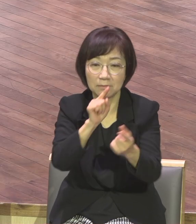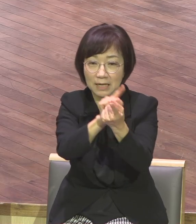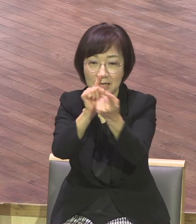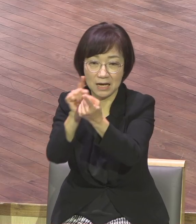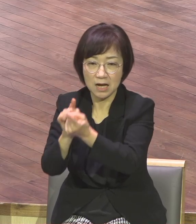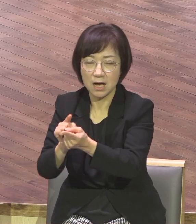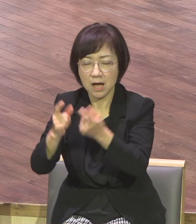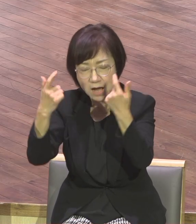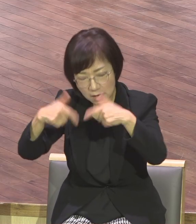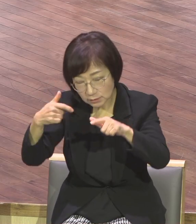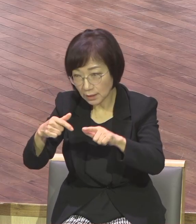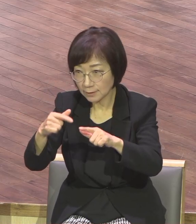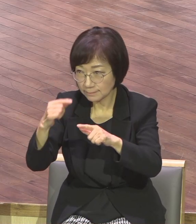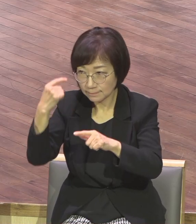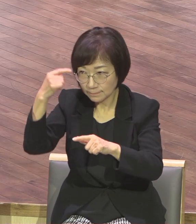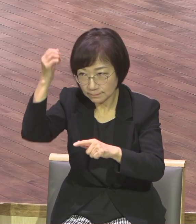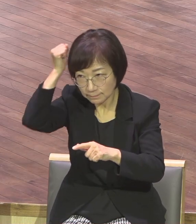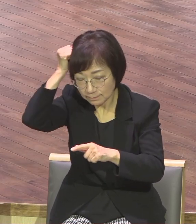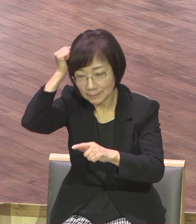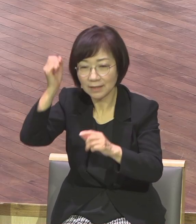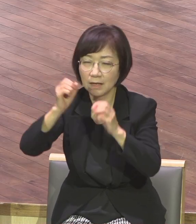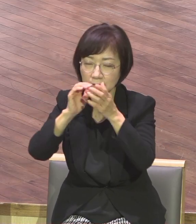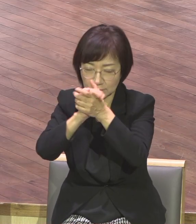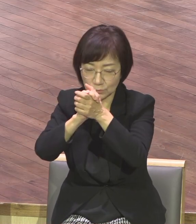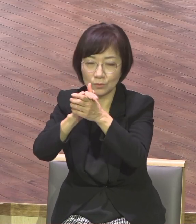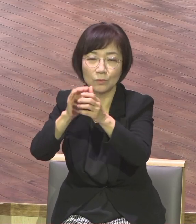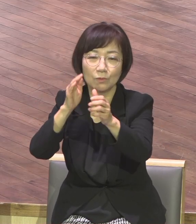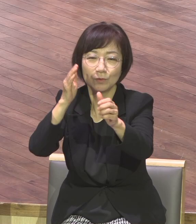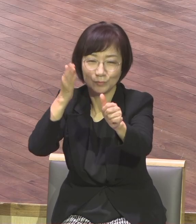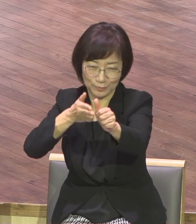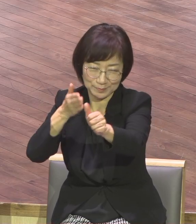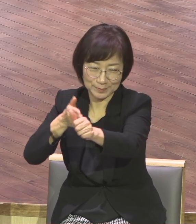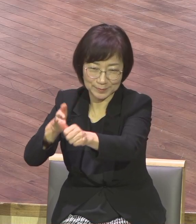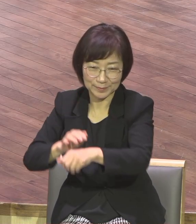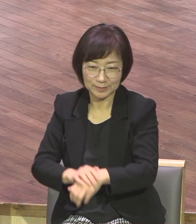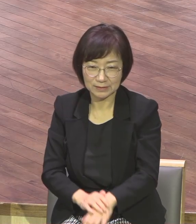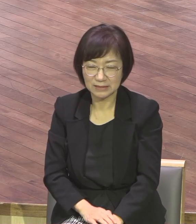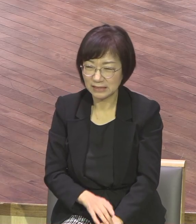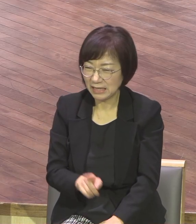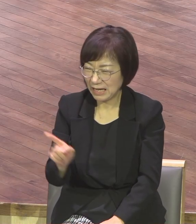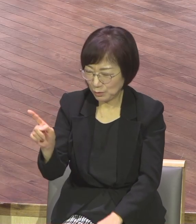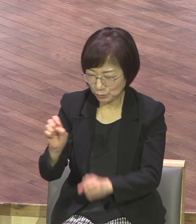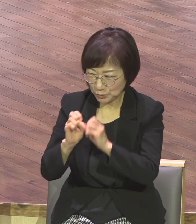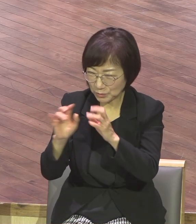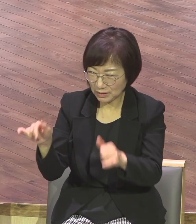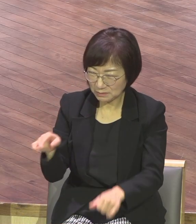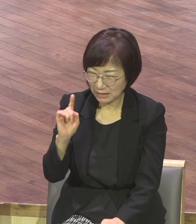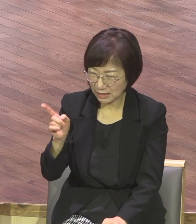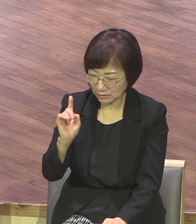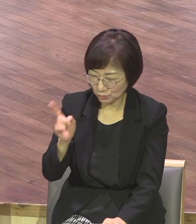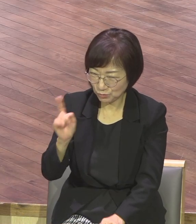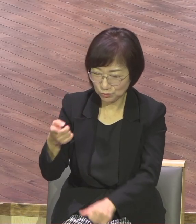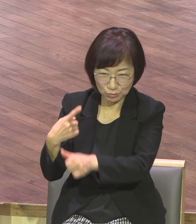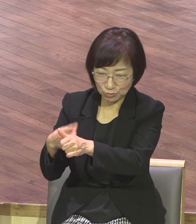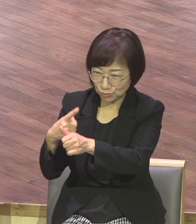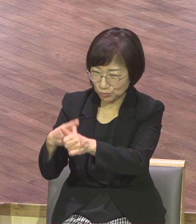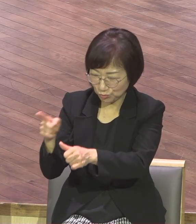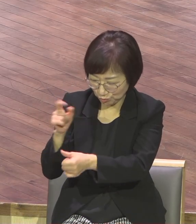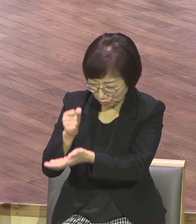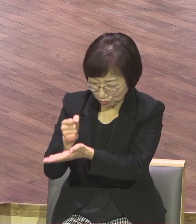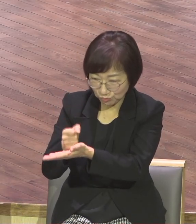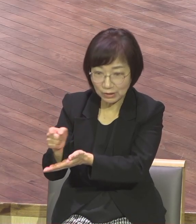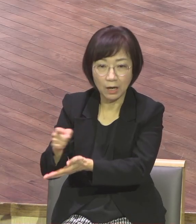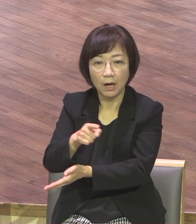전도사님, 그 전도사님 위해서 기도해 주시기 바랍니다. 흉 보고, 비방하고, 그건 마귀 심부름이에요. 그